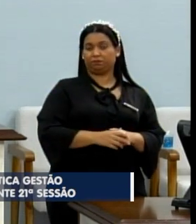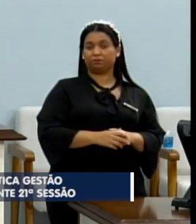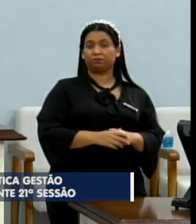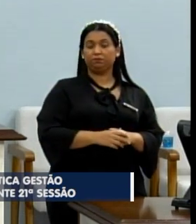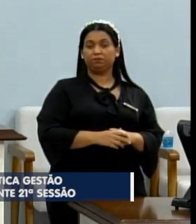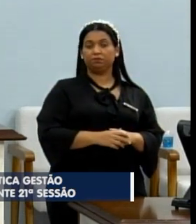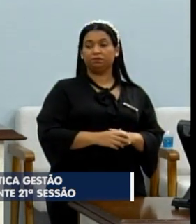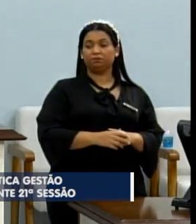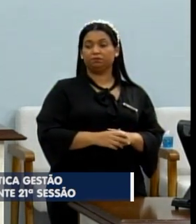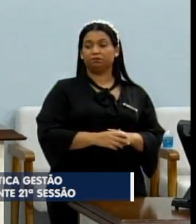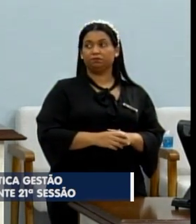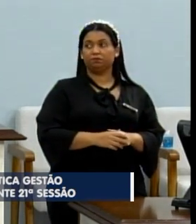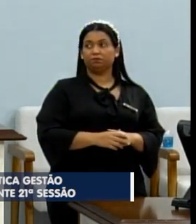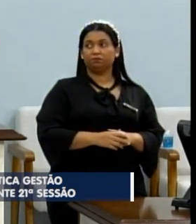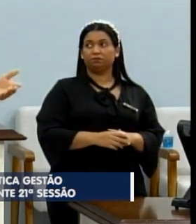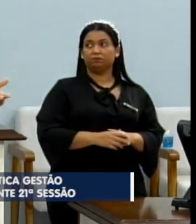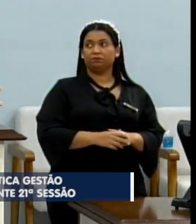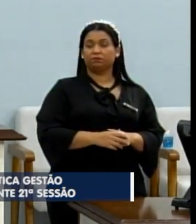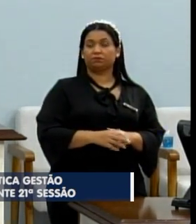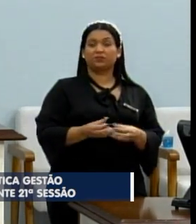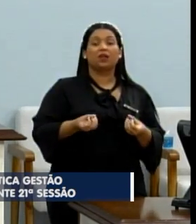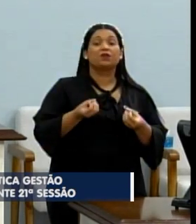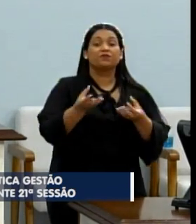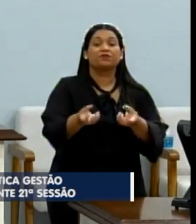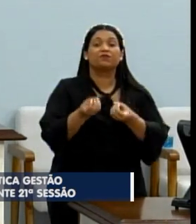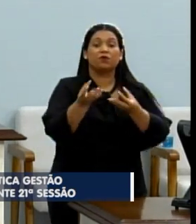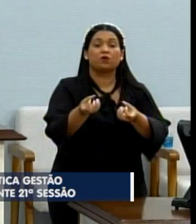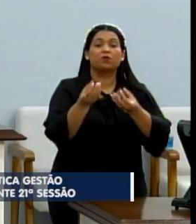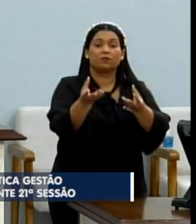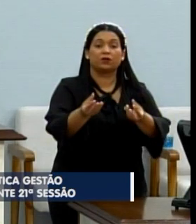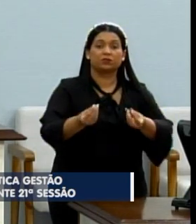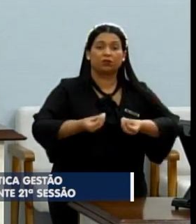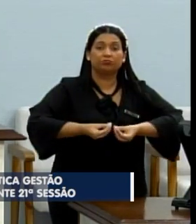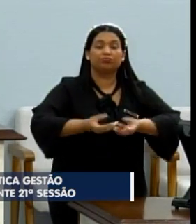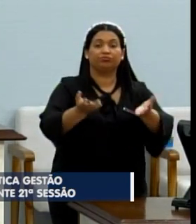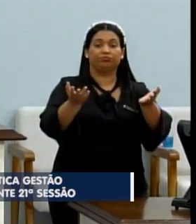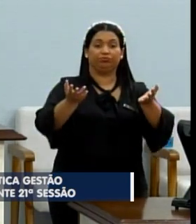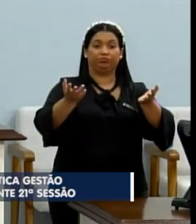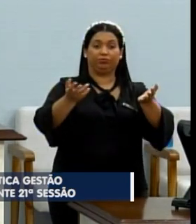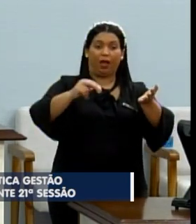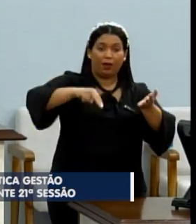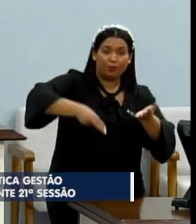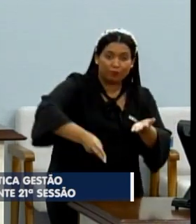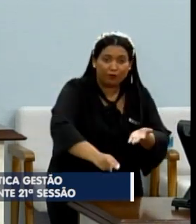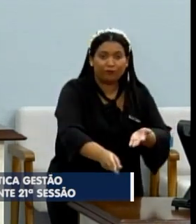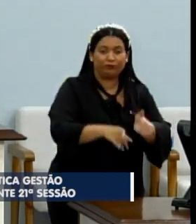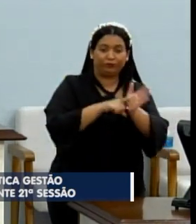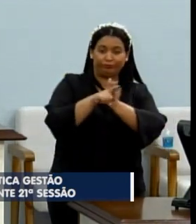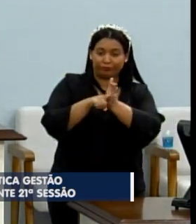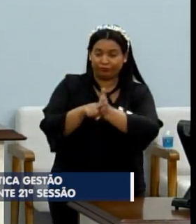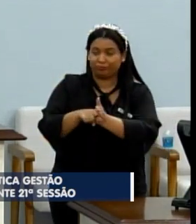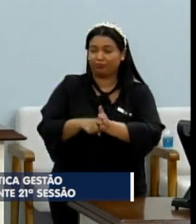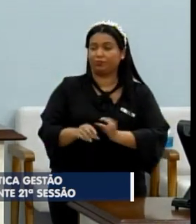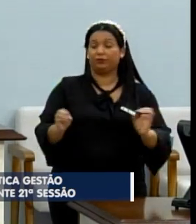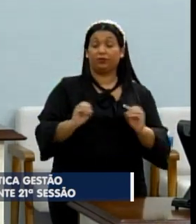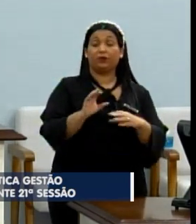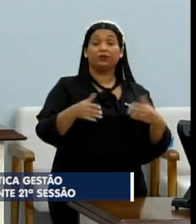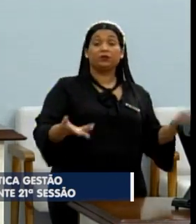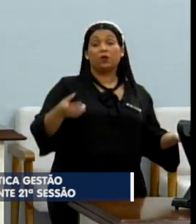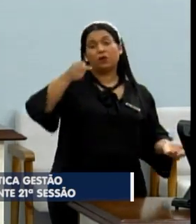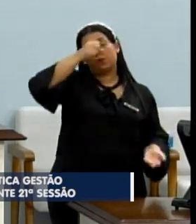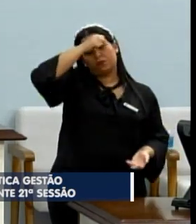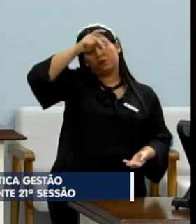de levar a informação a fundo Então é isso que acontece na cidade então o prefeito